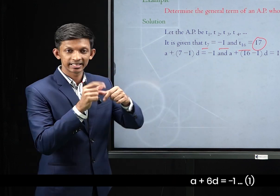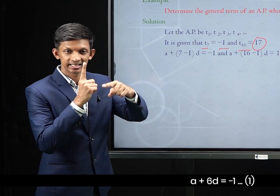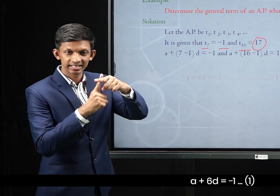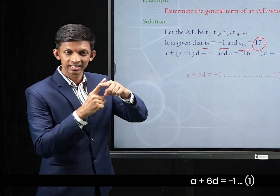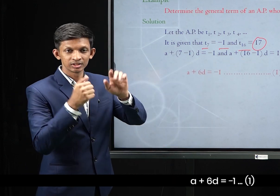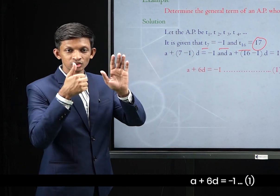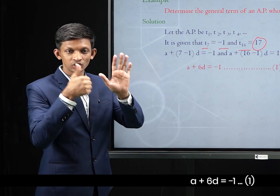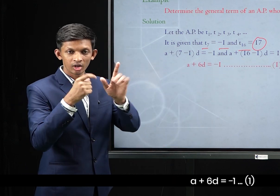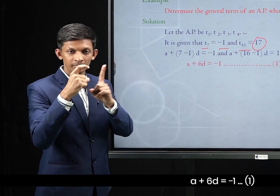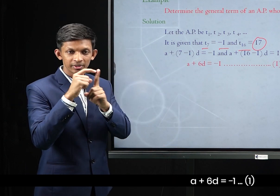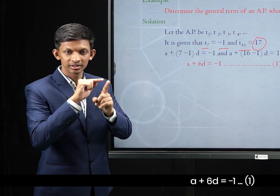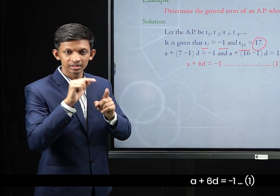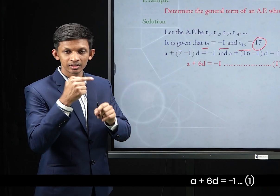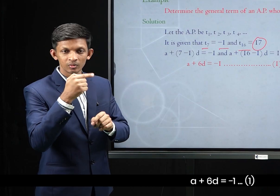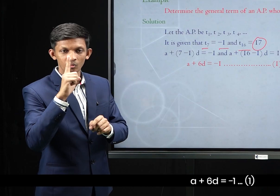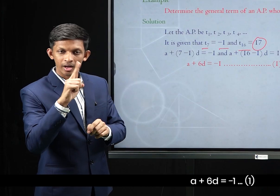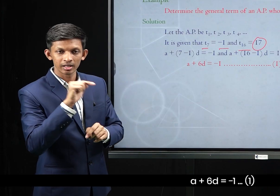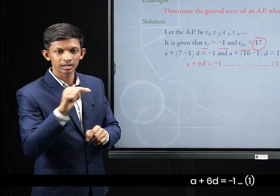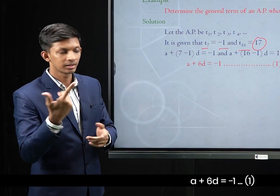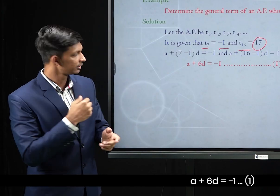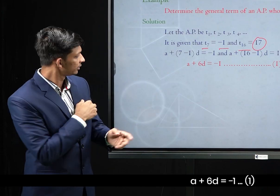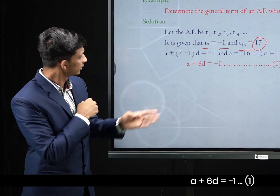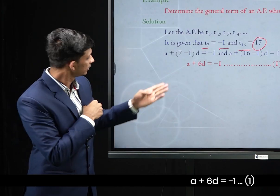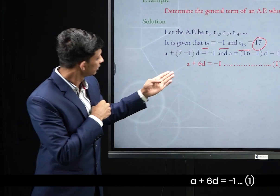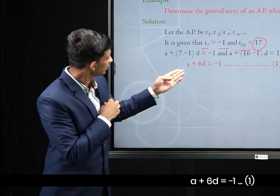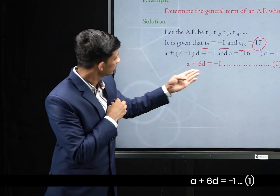ஏ கூட்டல் 6 டி ஈடு கழித்தல் 1